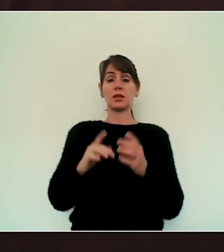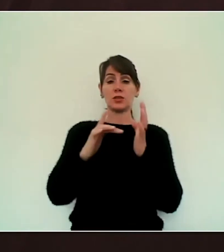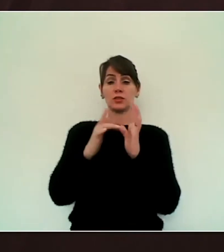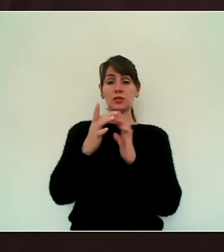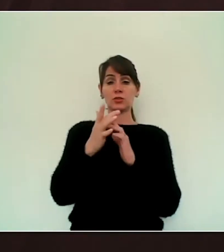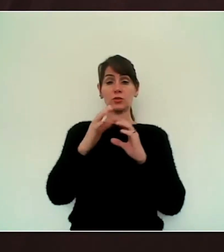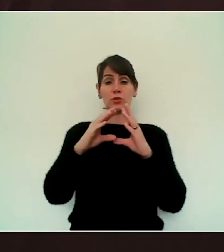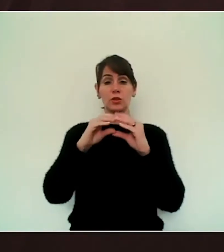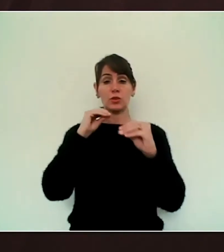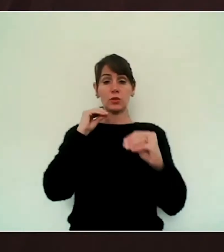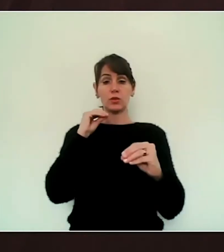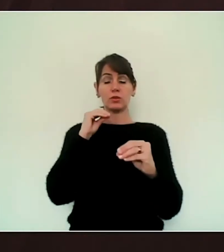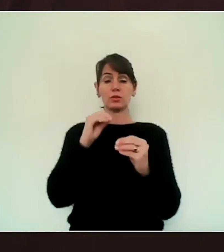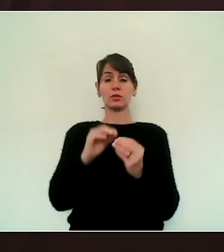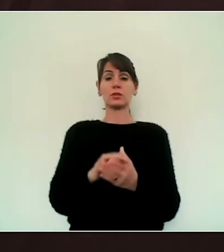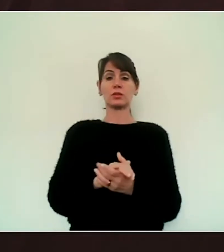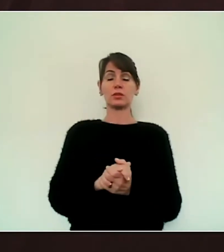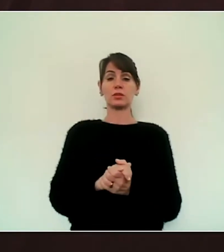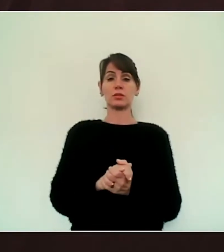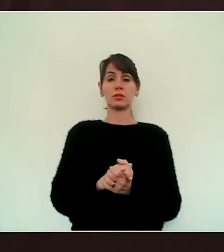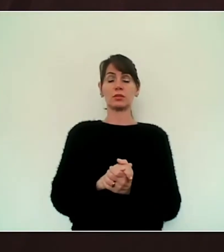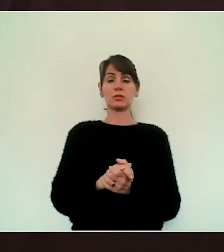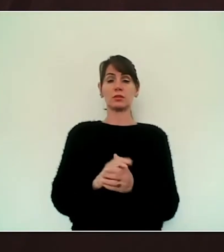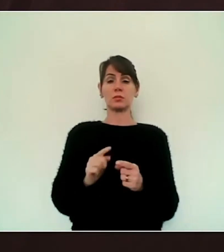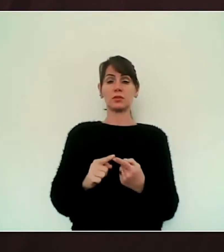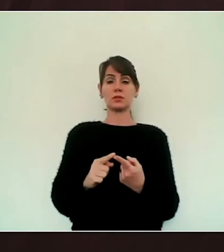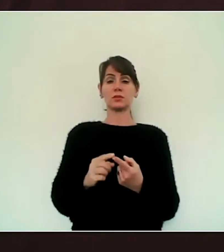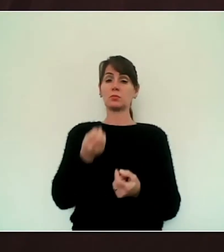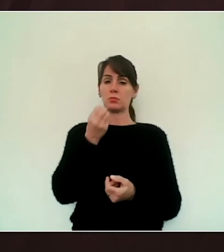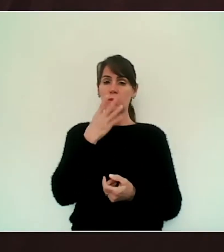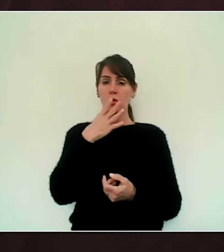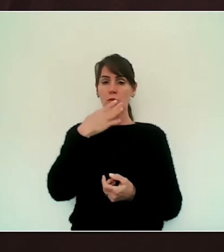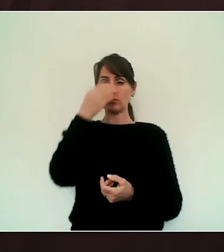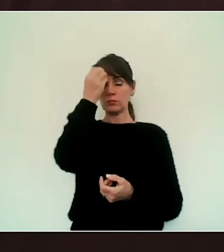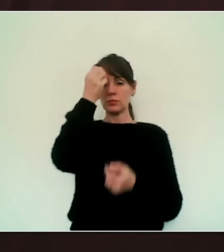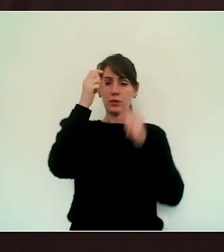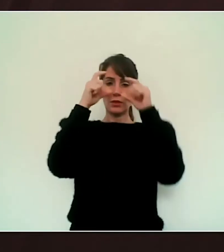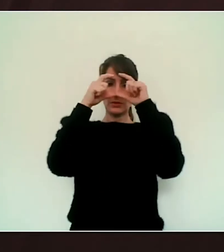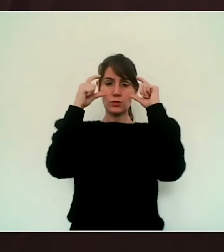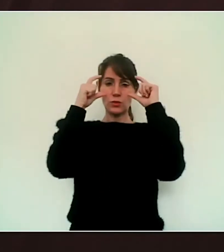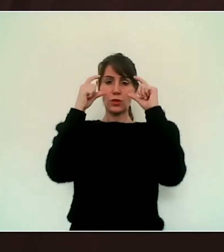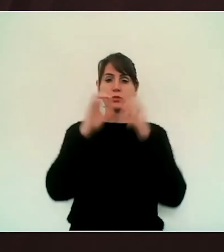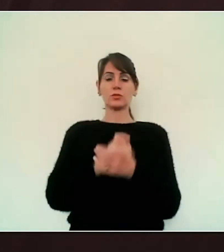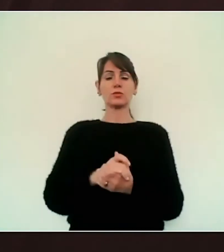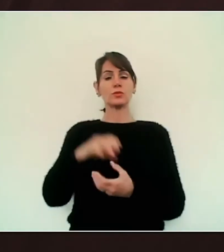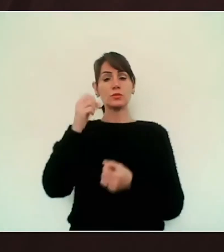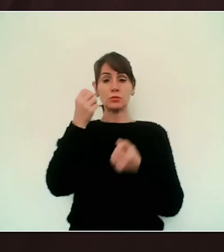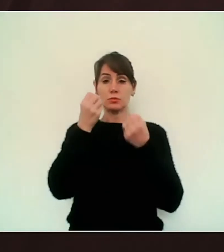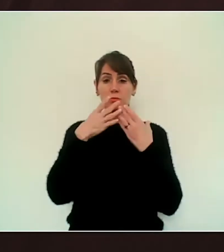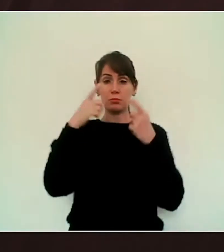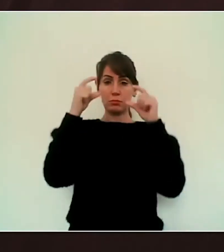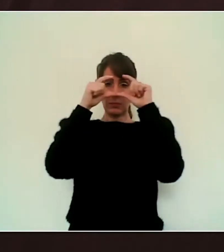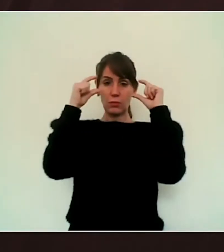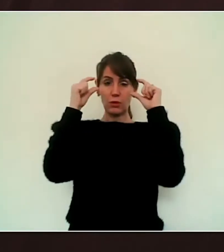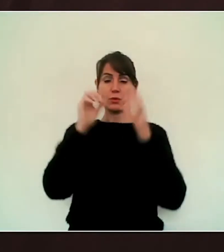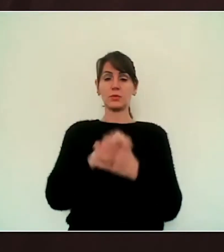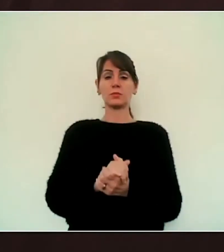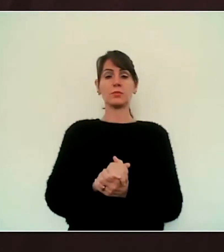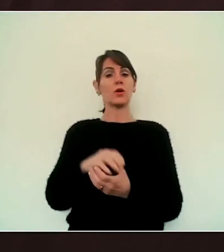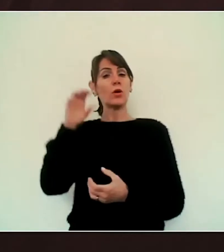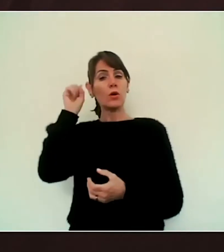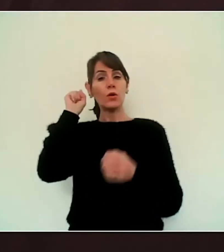Bem-aventurado, porém, os vossos olhos, porque veem, os vossos ouvidos, porque